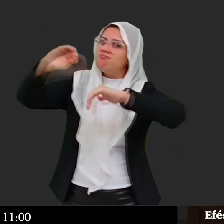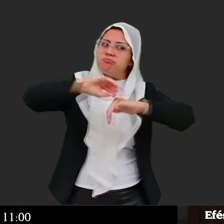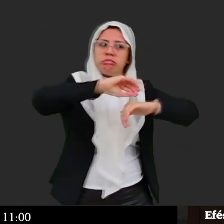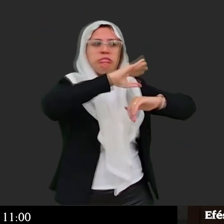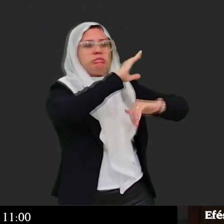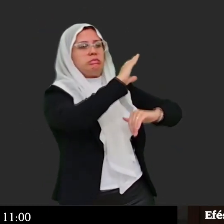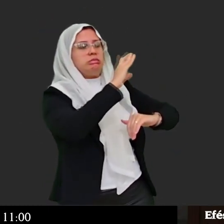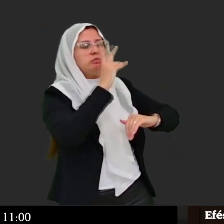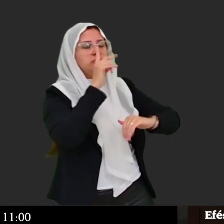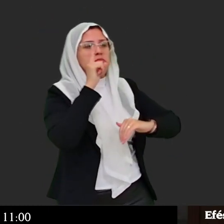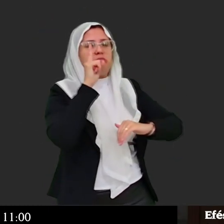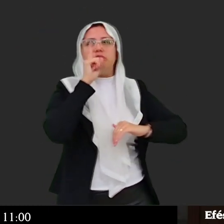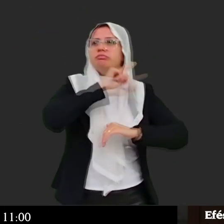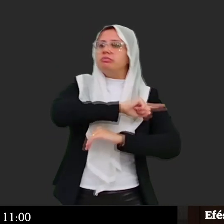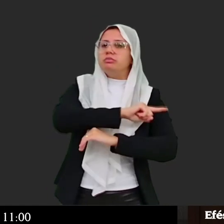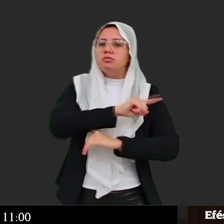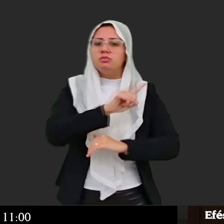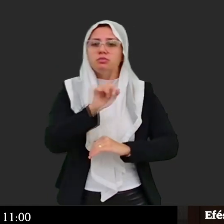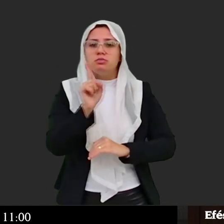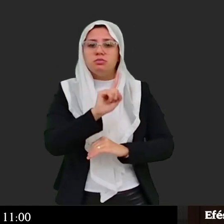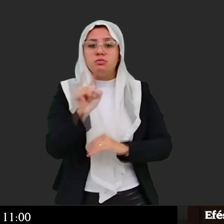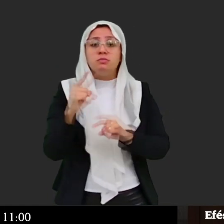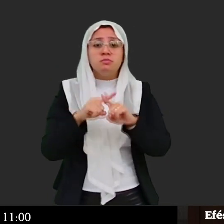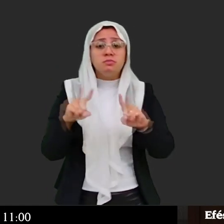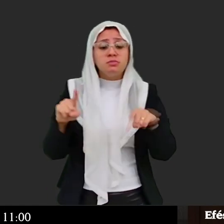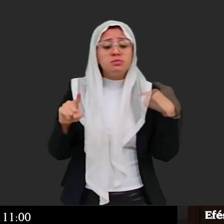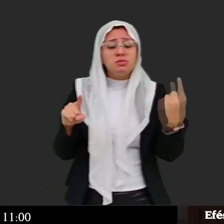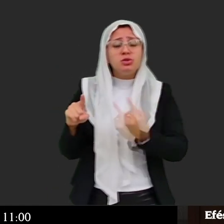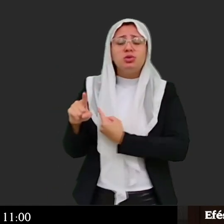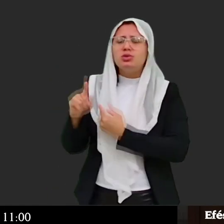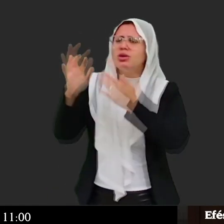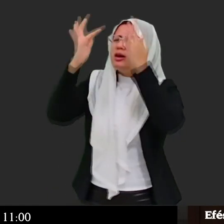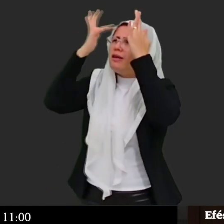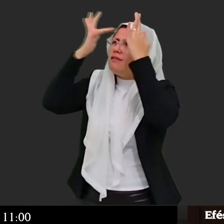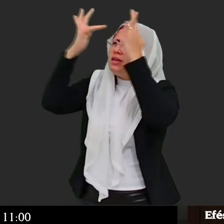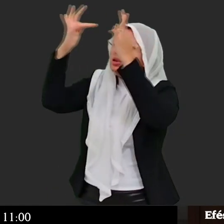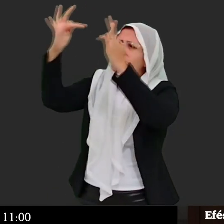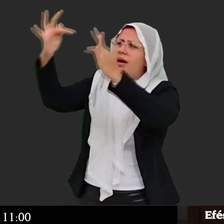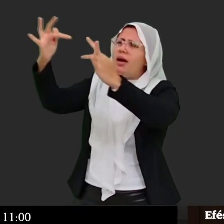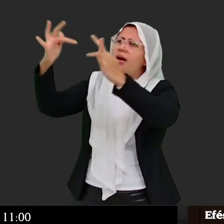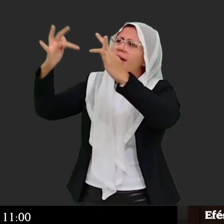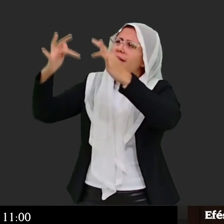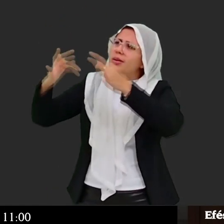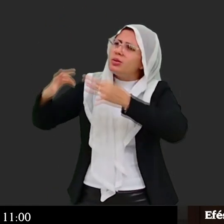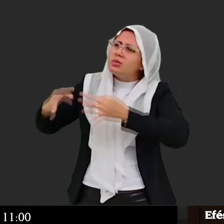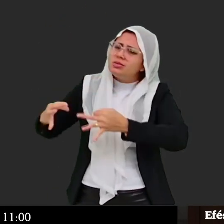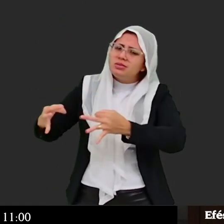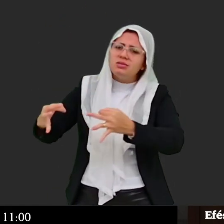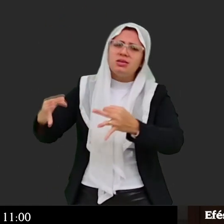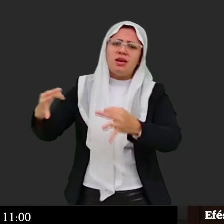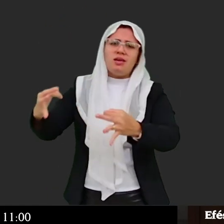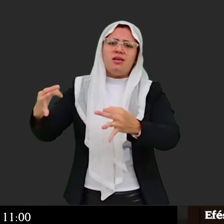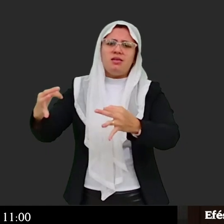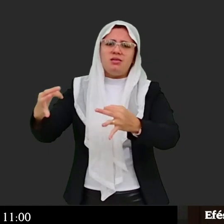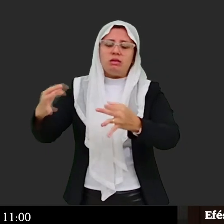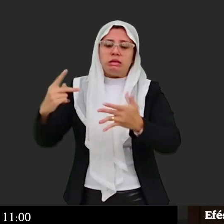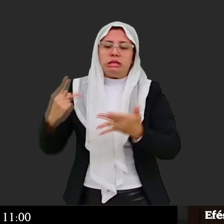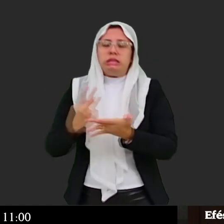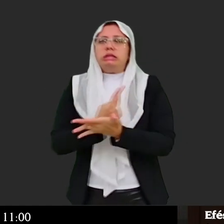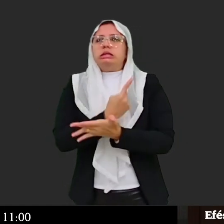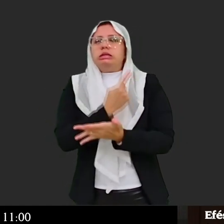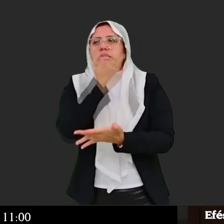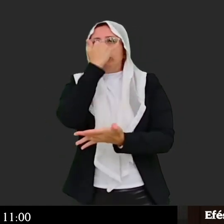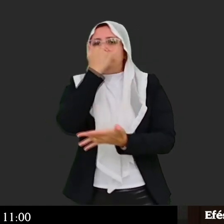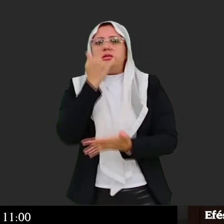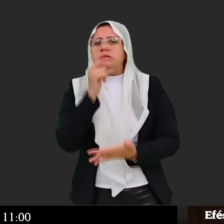procuremos ser fiéis ao Senhor e prudentes em tudo, para que não erremos. Então ele dizia, aquele